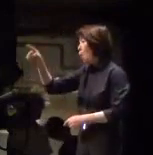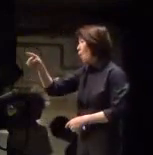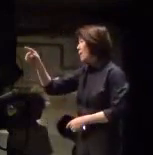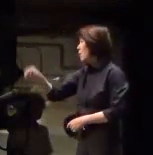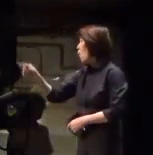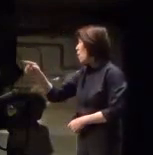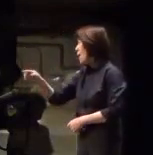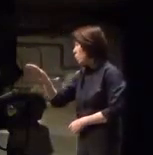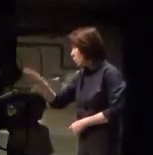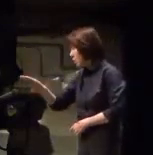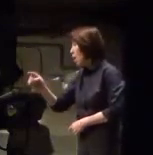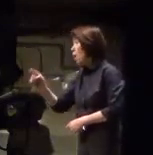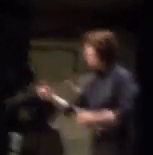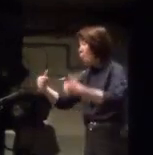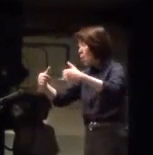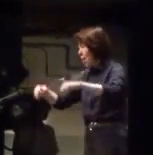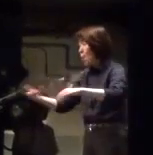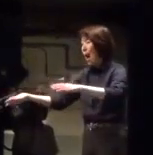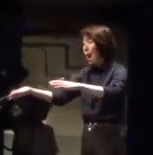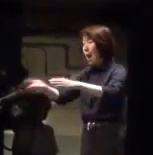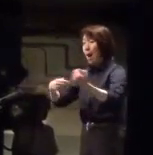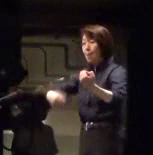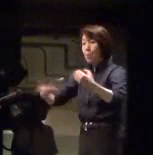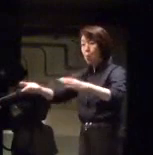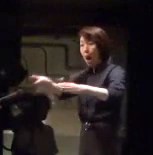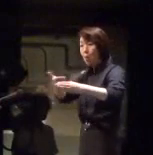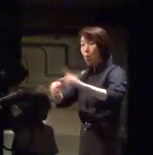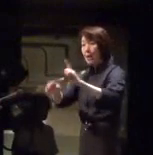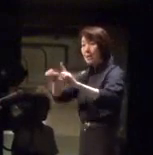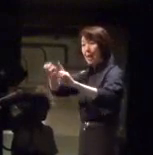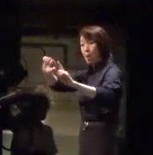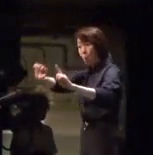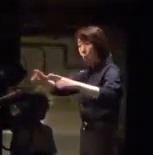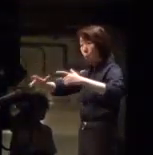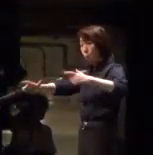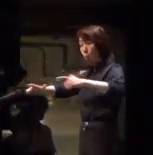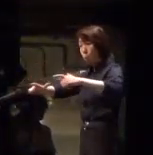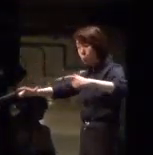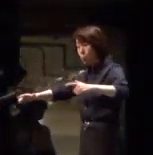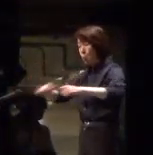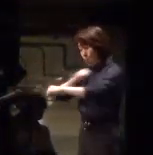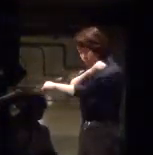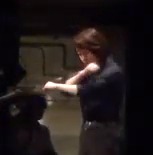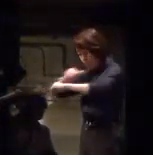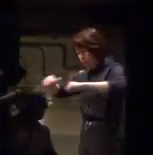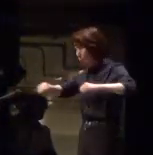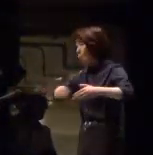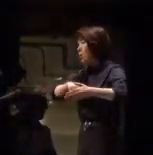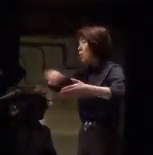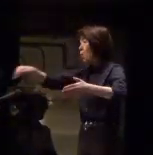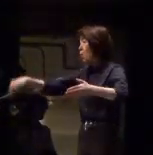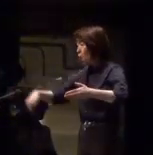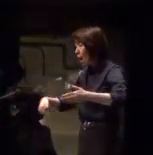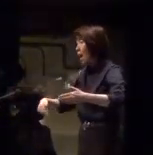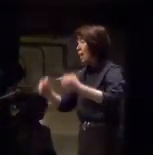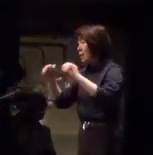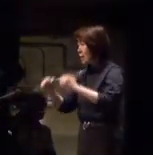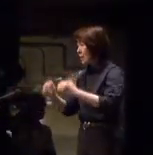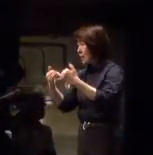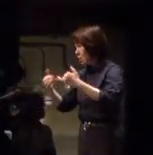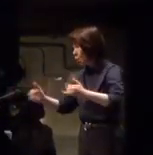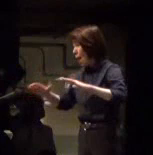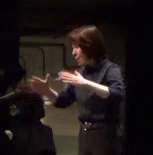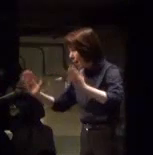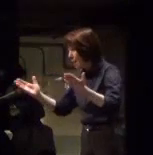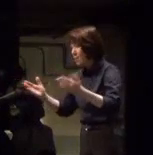。琵琶湖は 1.5 個入ってしまうというそれほどの広大な土地がすでになくなってしまったん